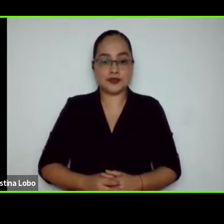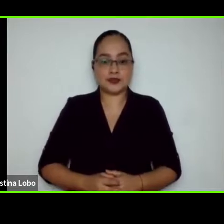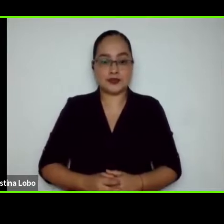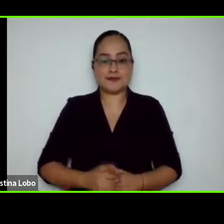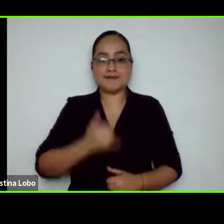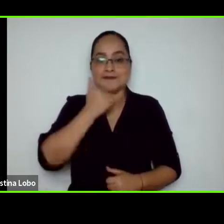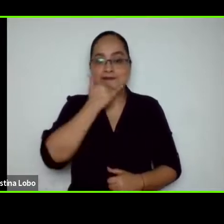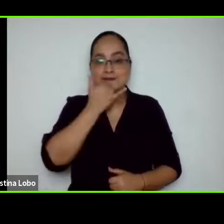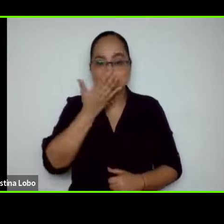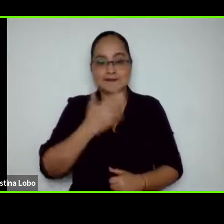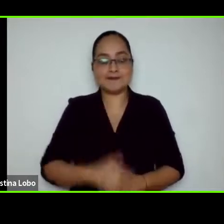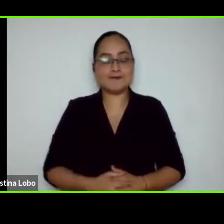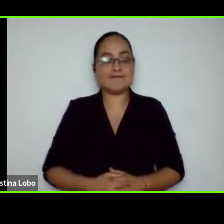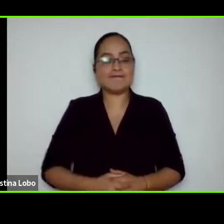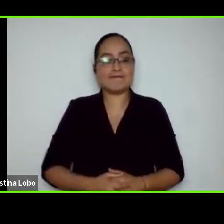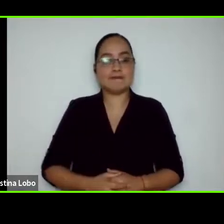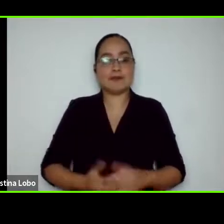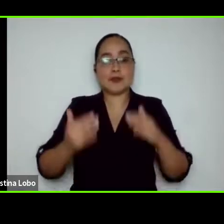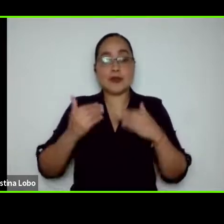Perdón.